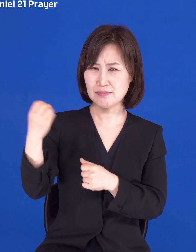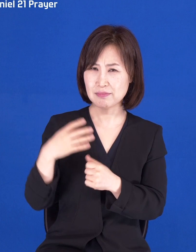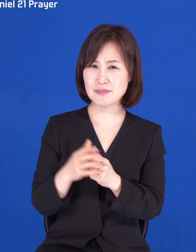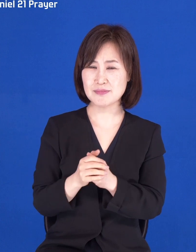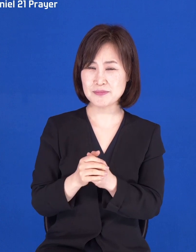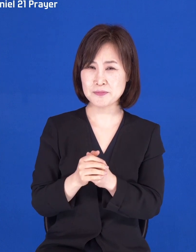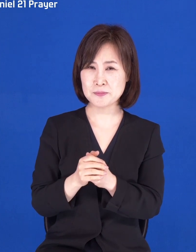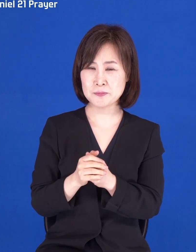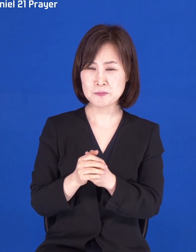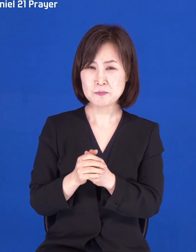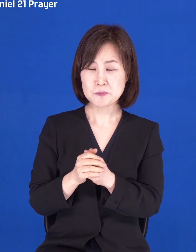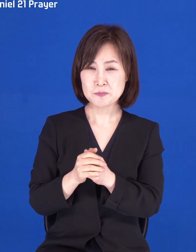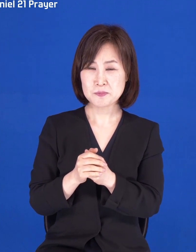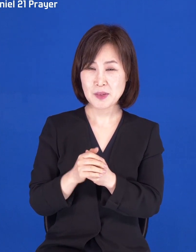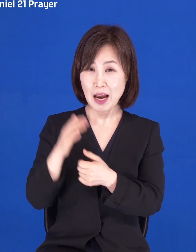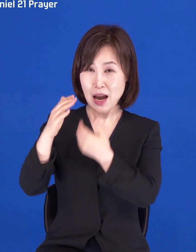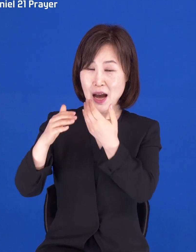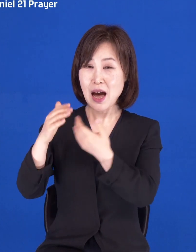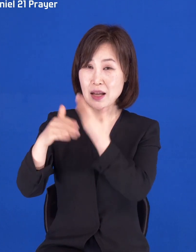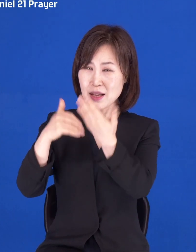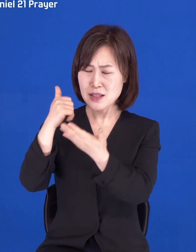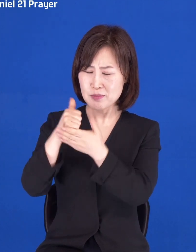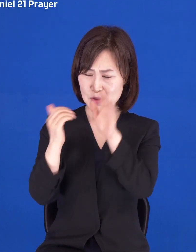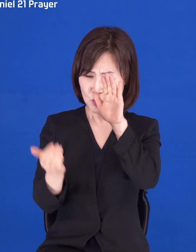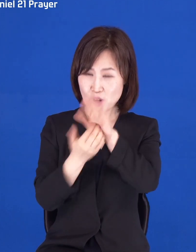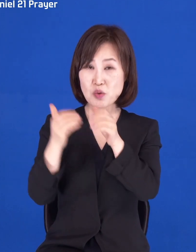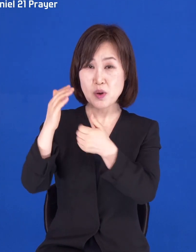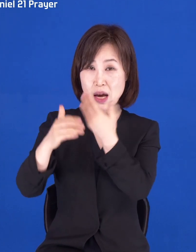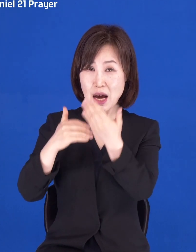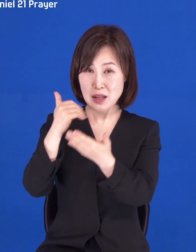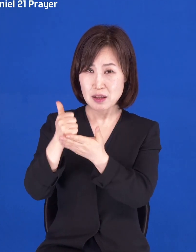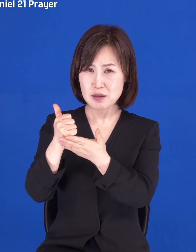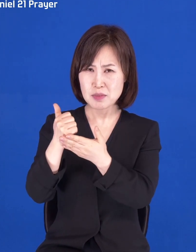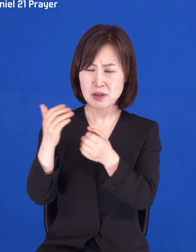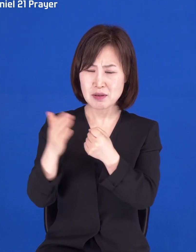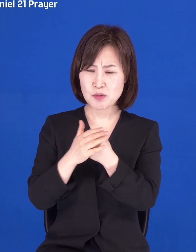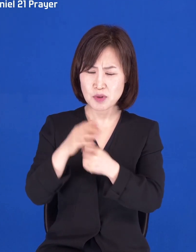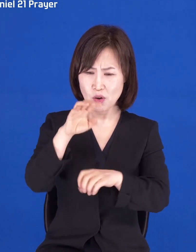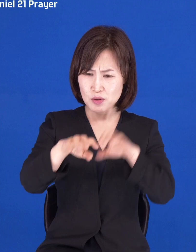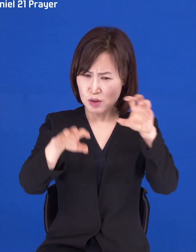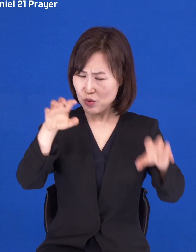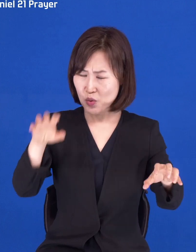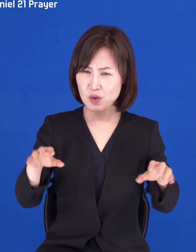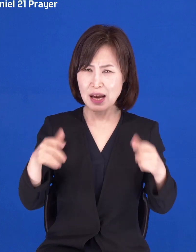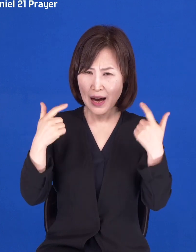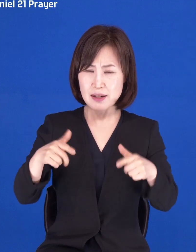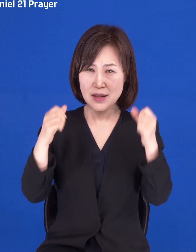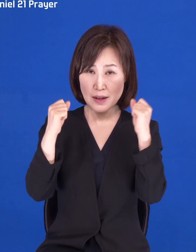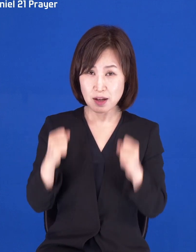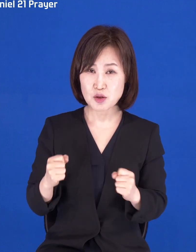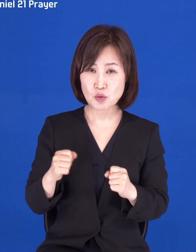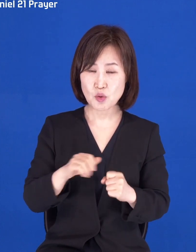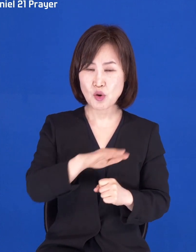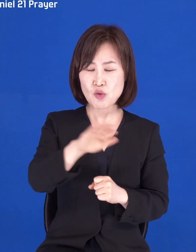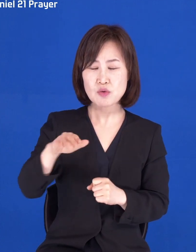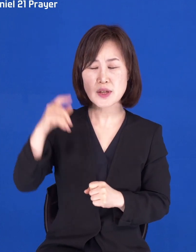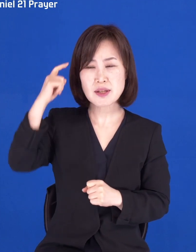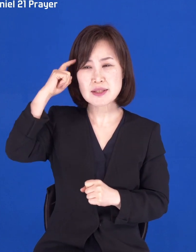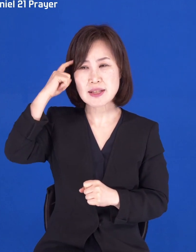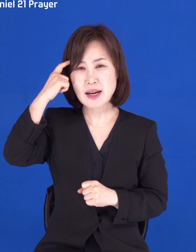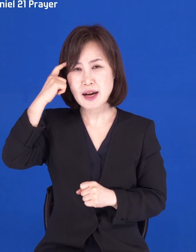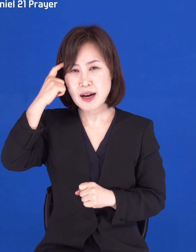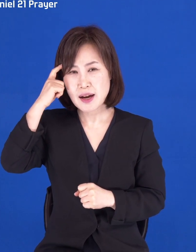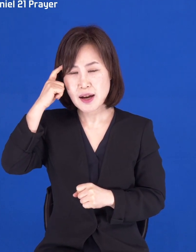참 신이셔서 어느 곳에나 안 계시는 곳이 없으신 분이시라고, 그리고 우리의 머리의 생각과